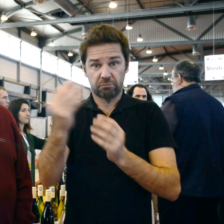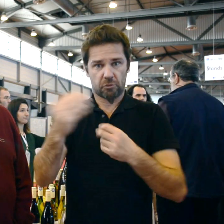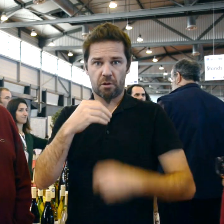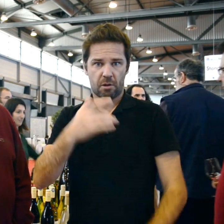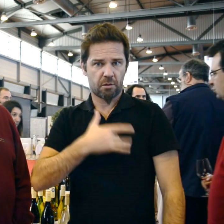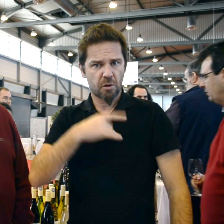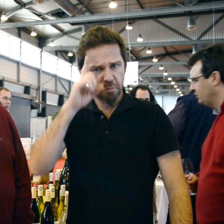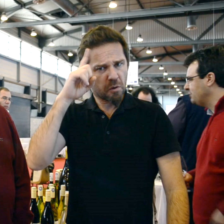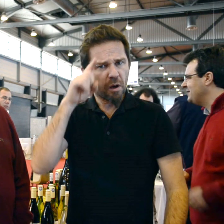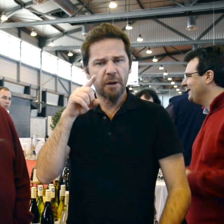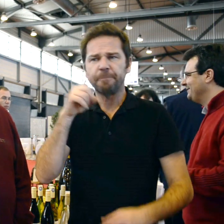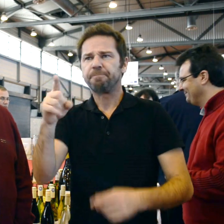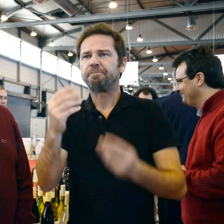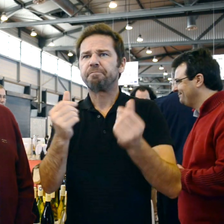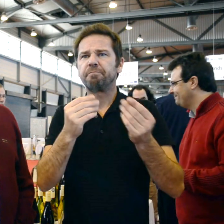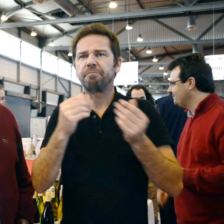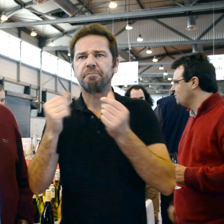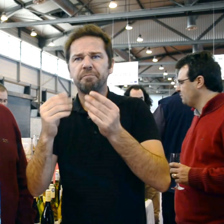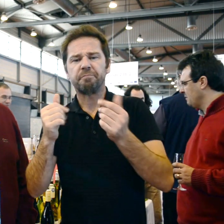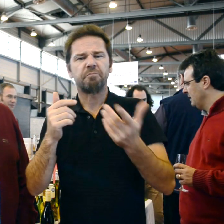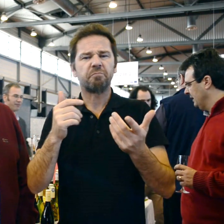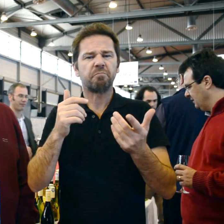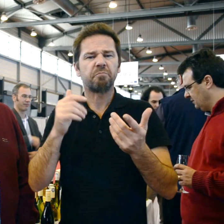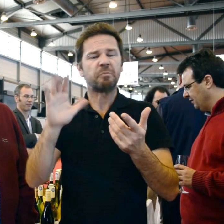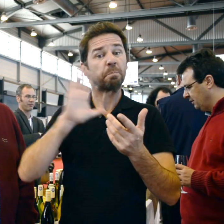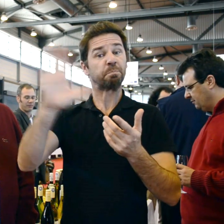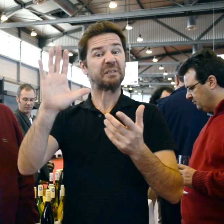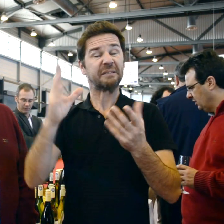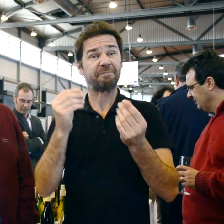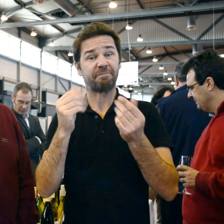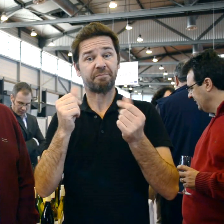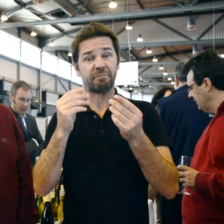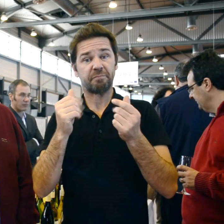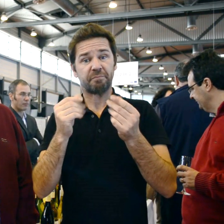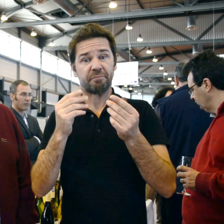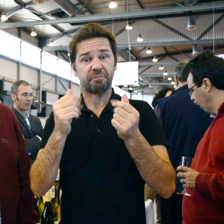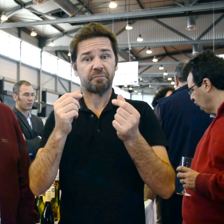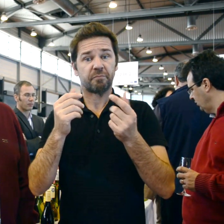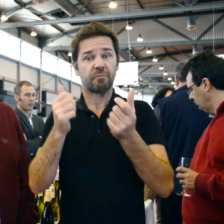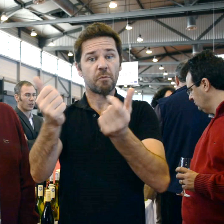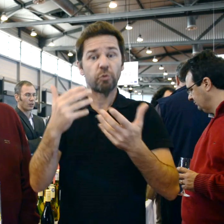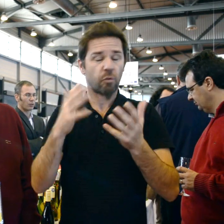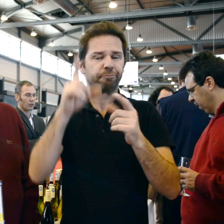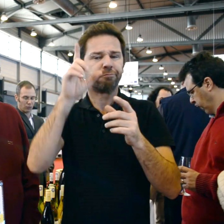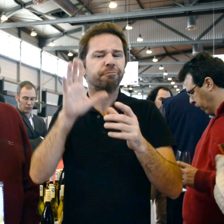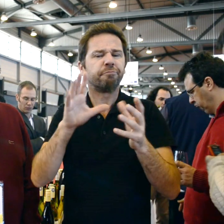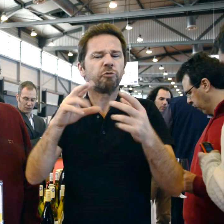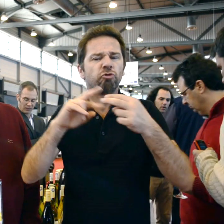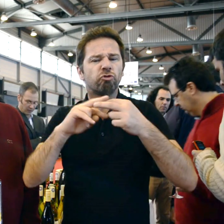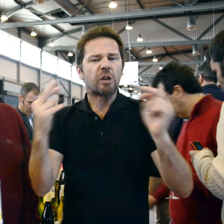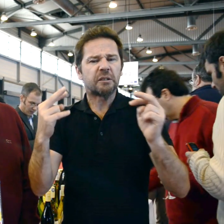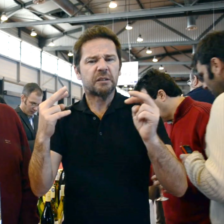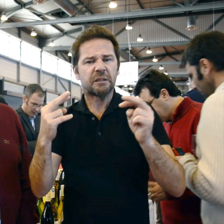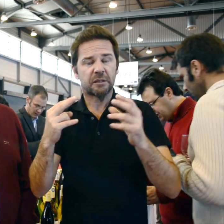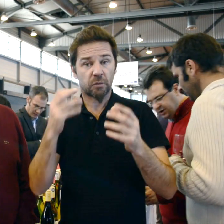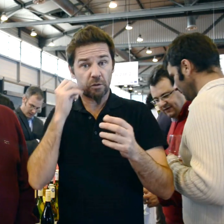c'était beaucoup moins, disons, le problème de la génétique, c'est qu'il faut admettre que